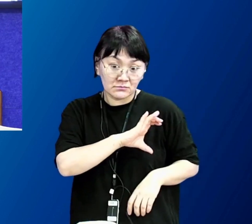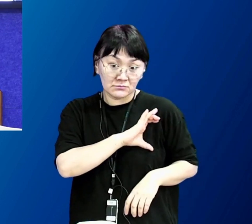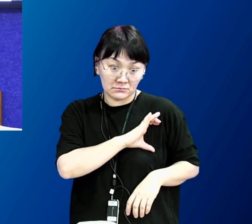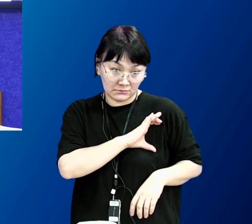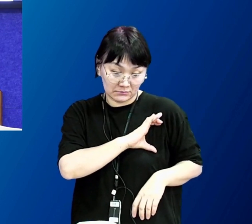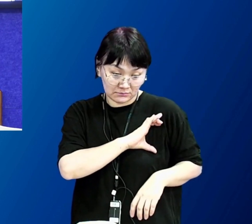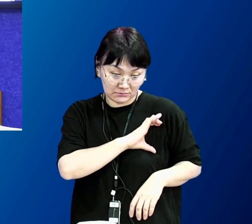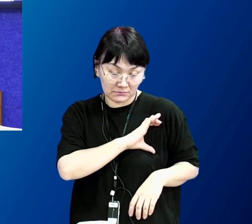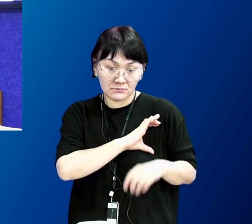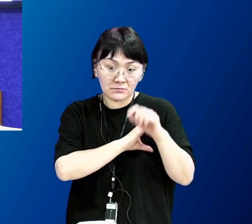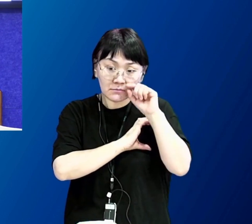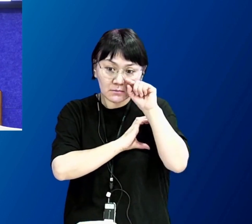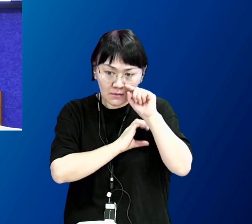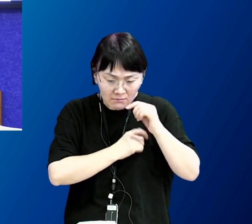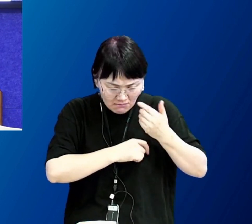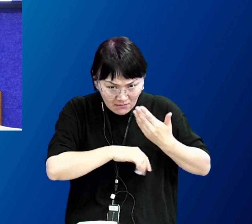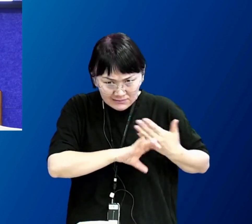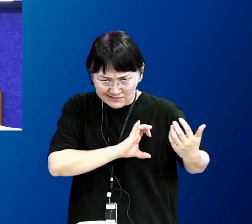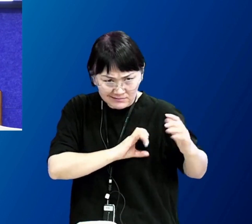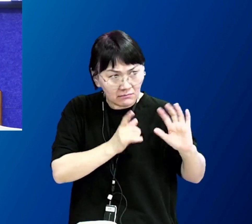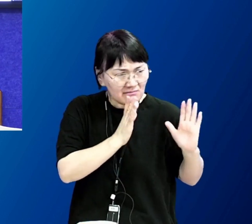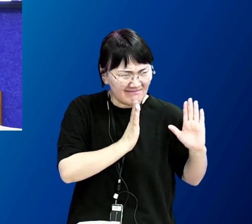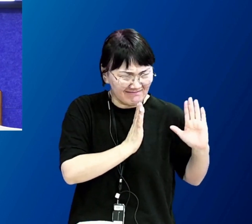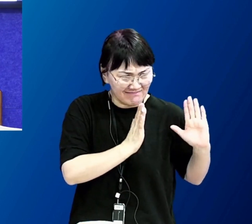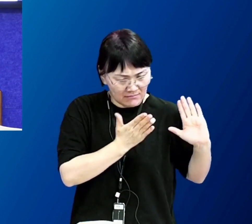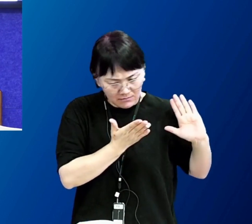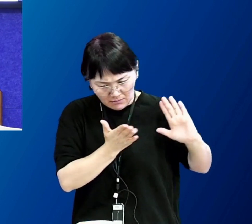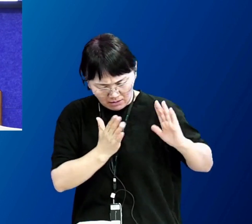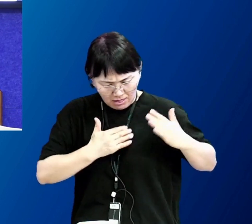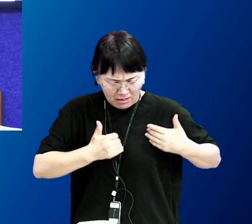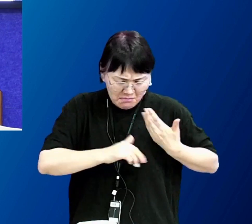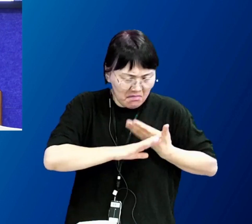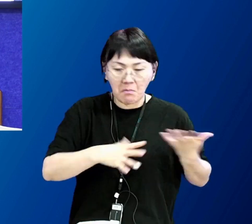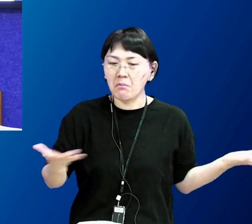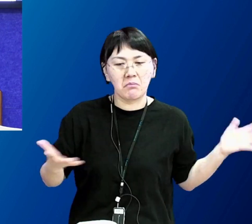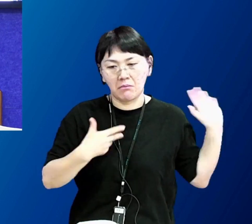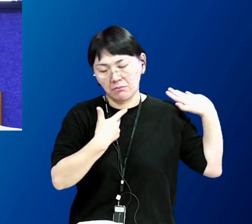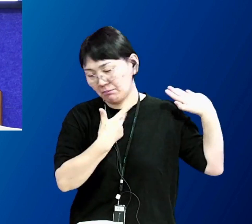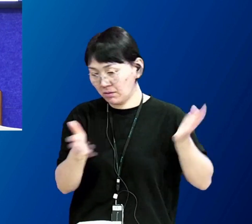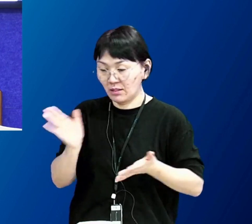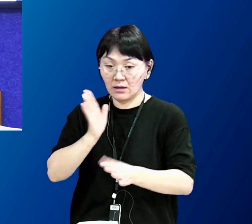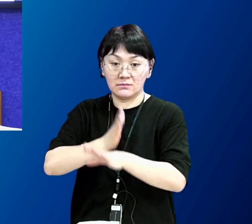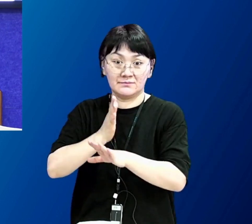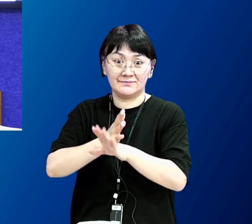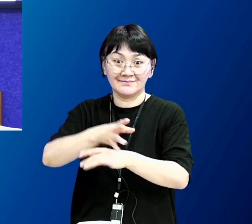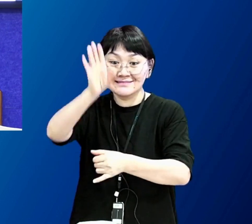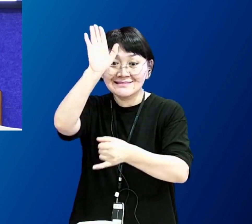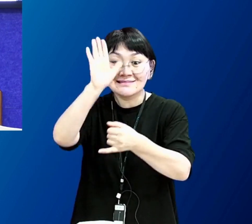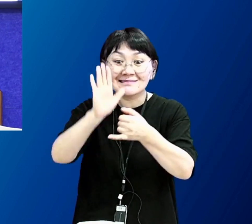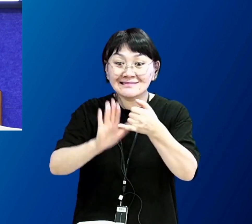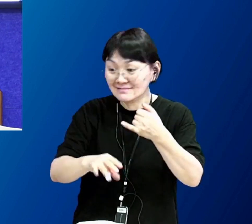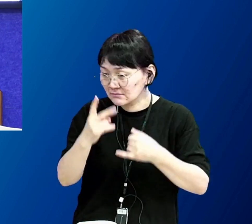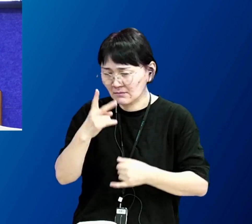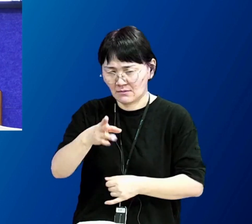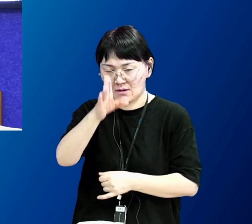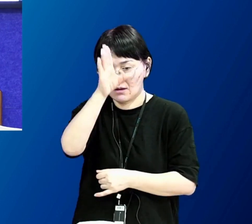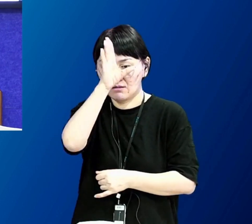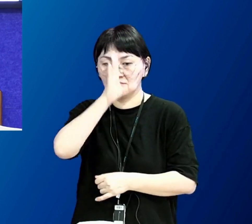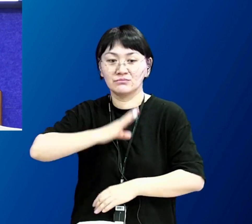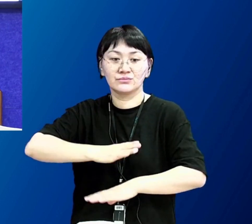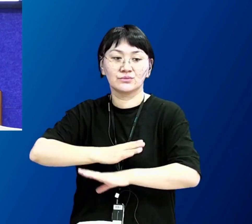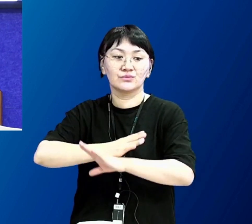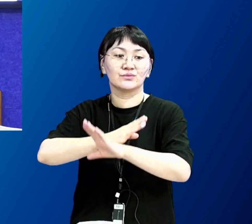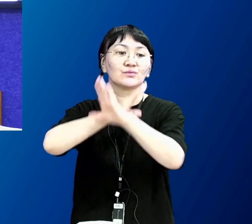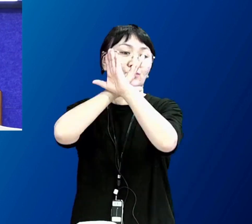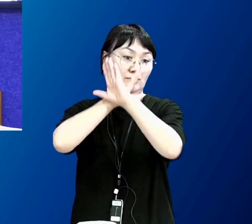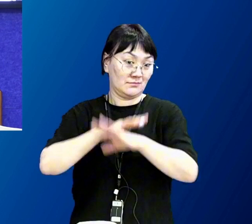хүлэн хамгаалаагүй сахиж чадаагүй учраас яасан юм бол эцтэй төгсгөлний аимшигтай дууссан баг.